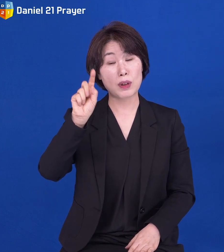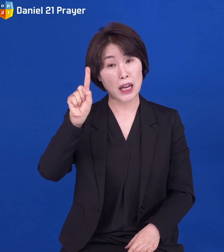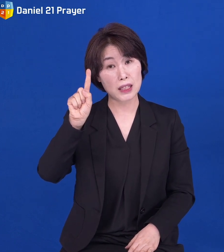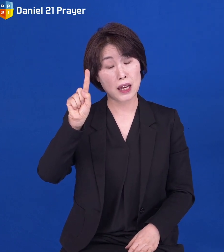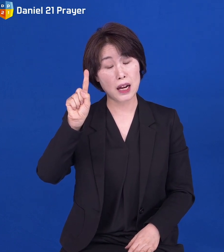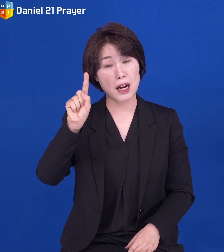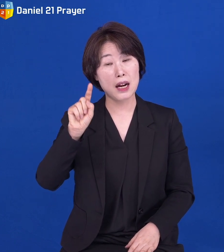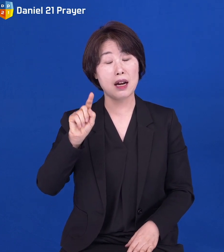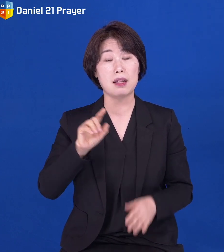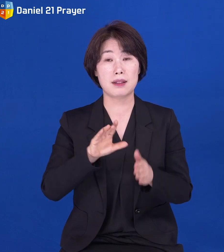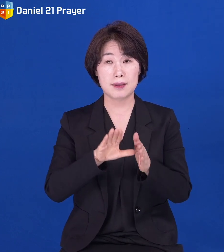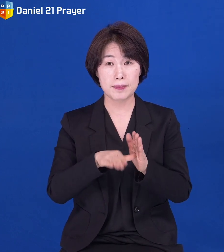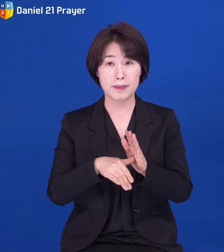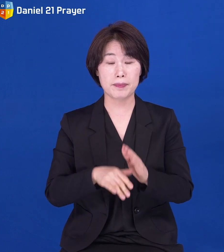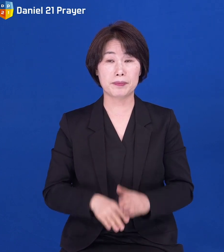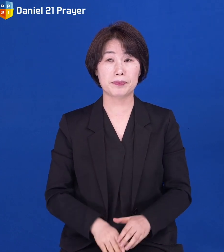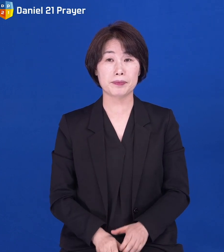얘기인데,